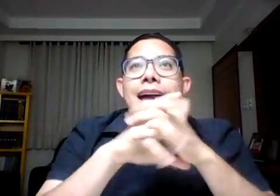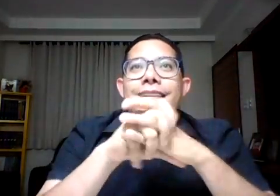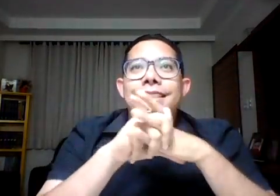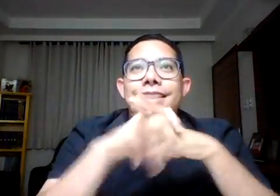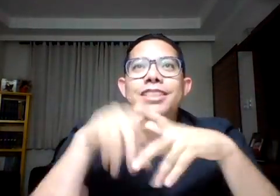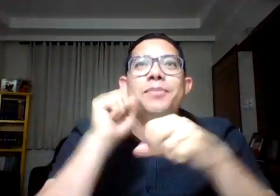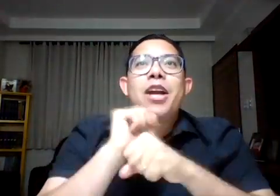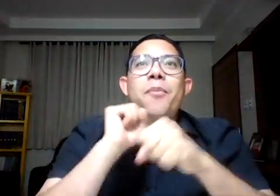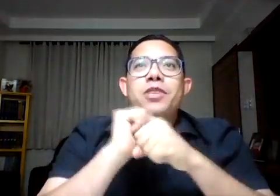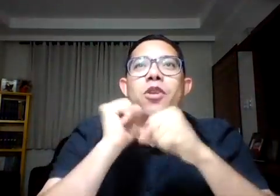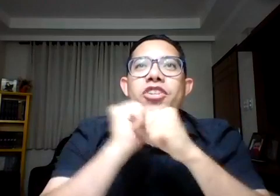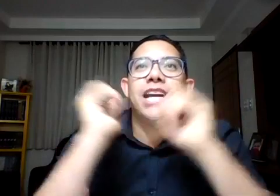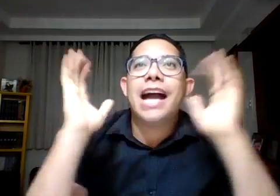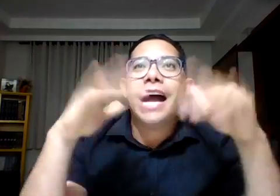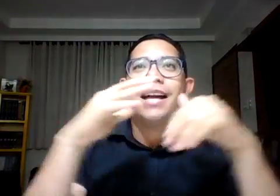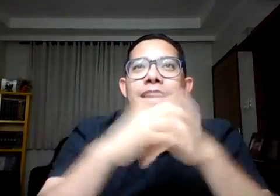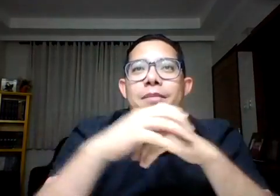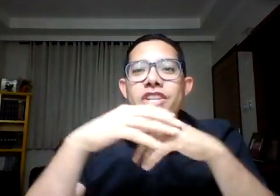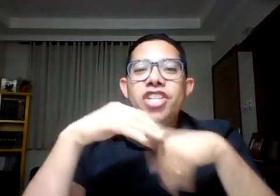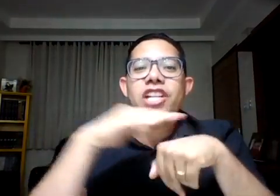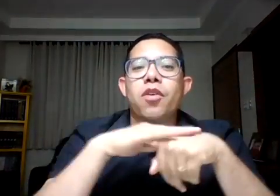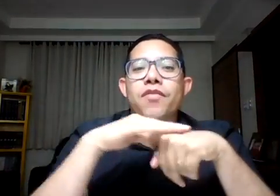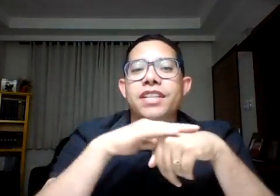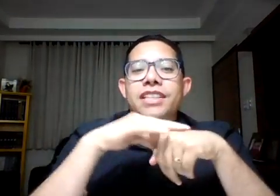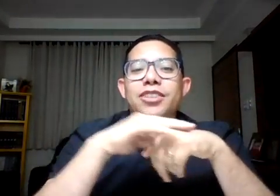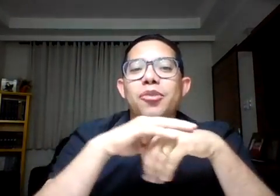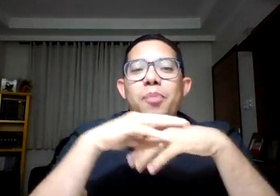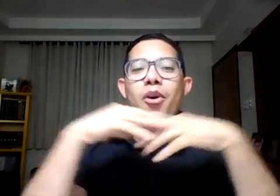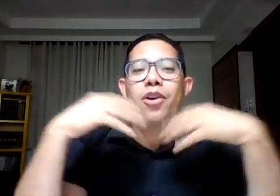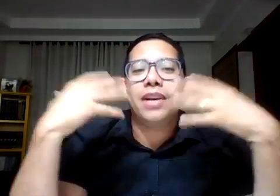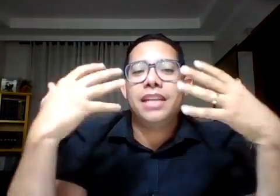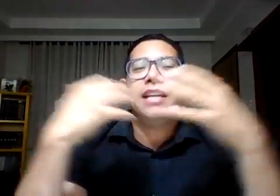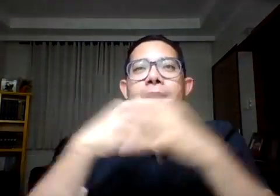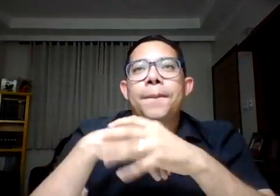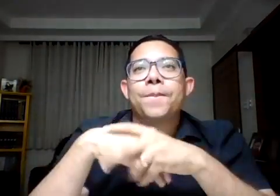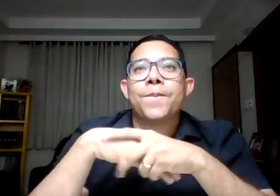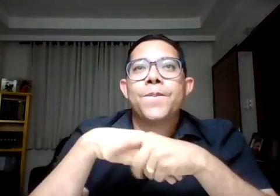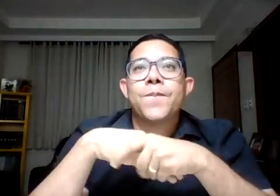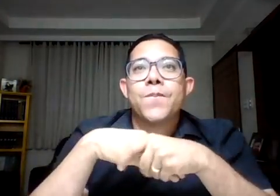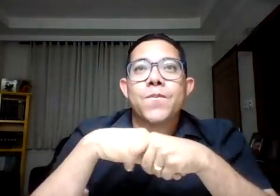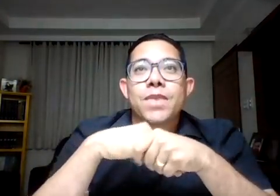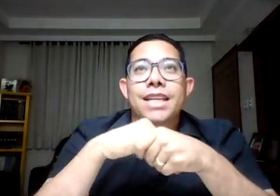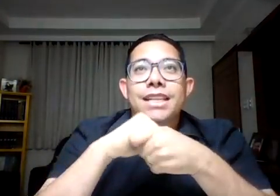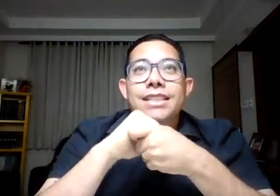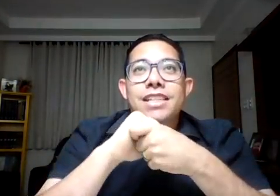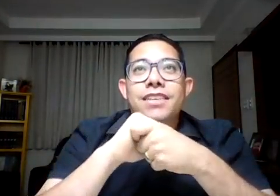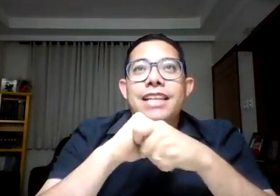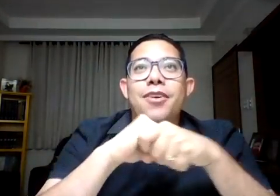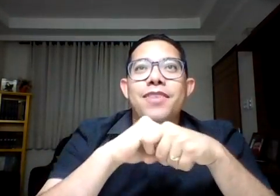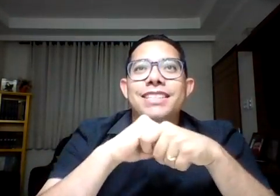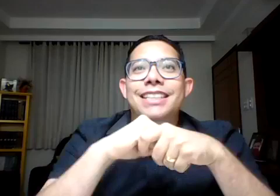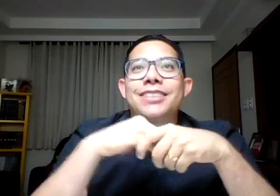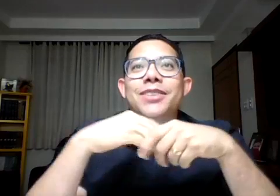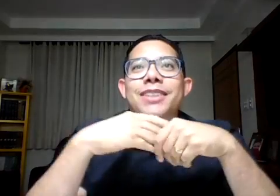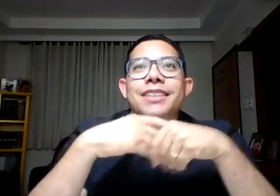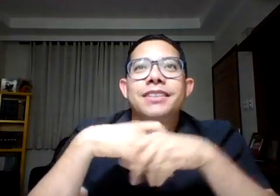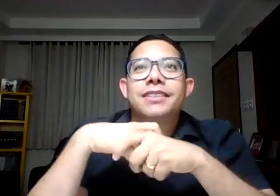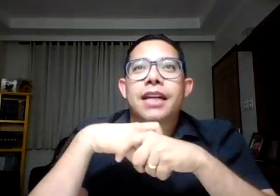Olá, esperar o pessoal chegar para a gente estar conversando um pouco aí. A gente vai estar conversando